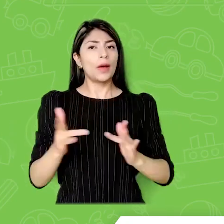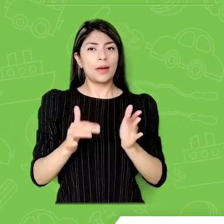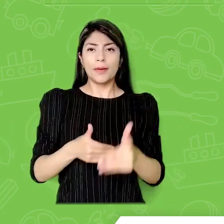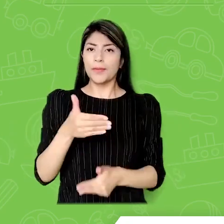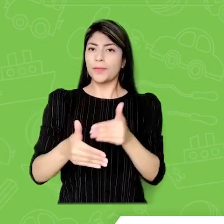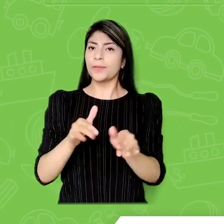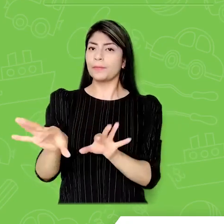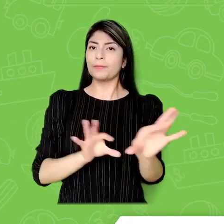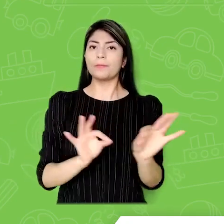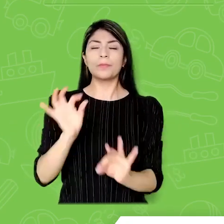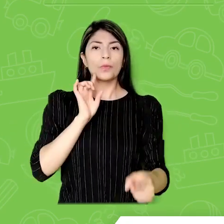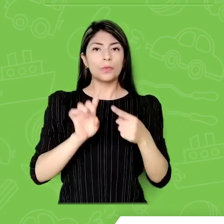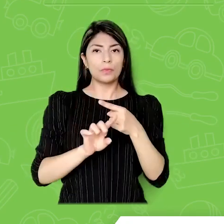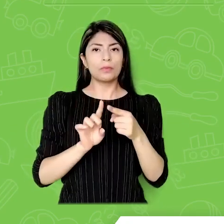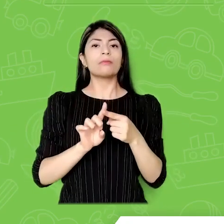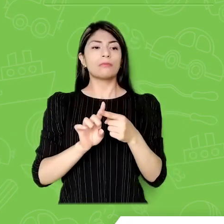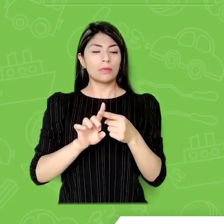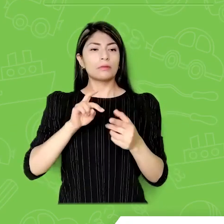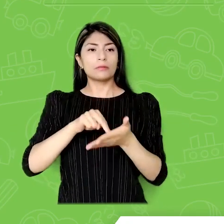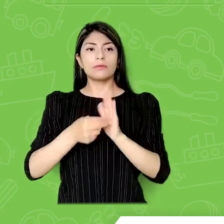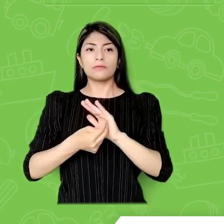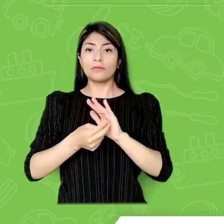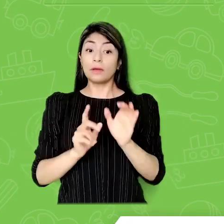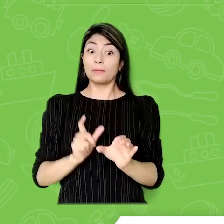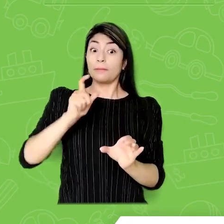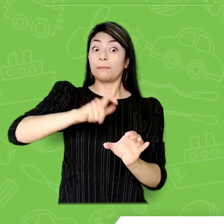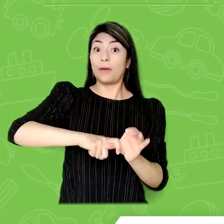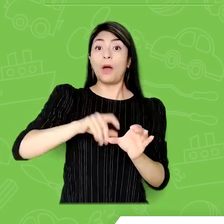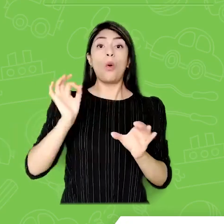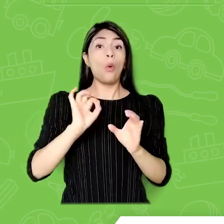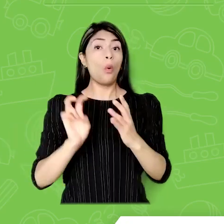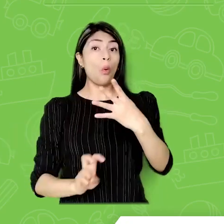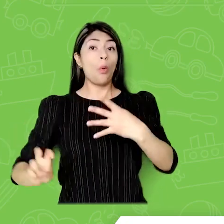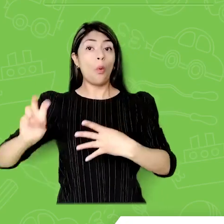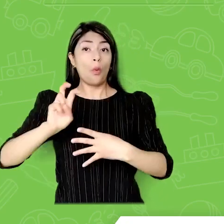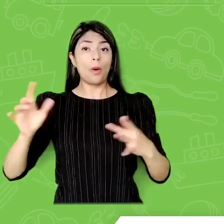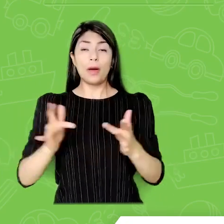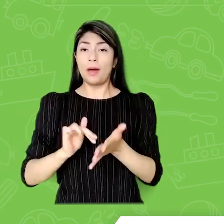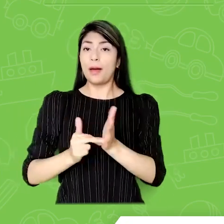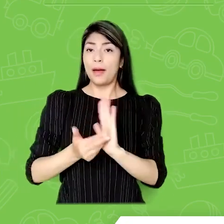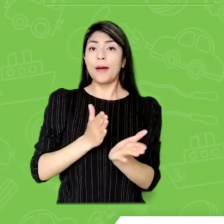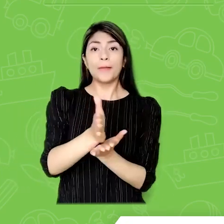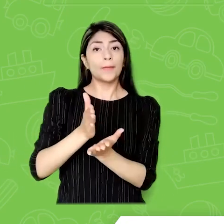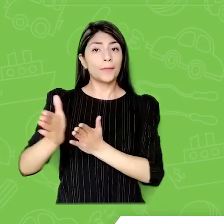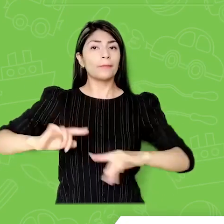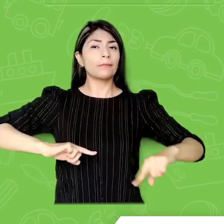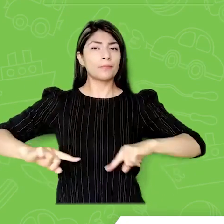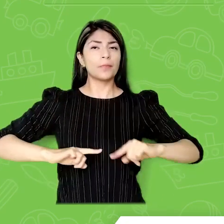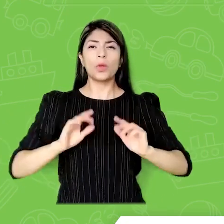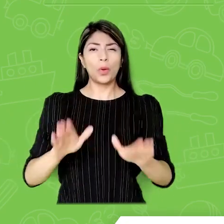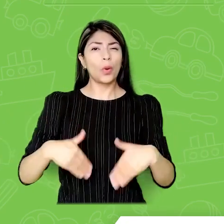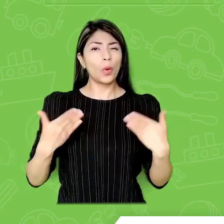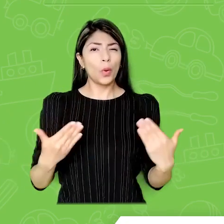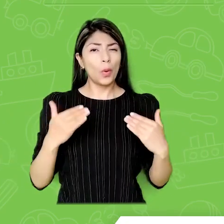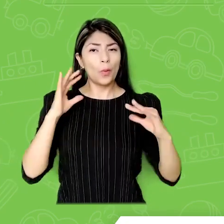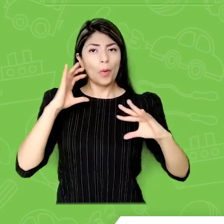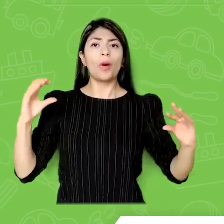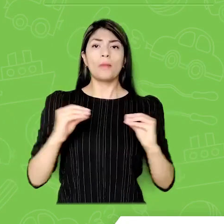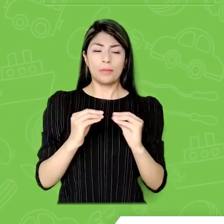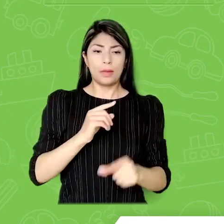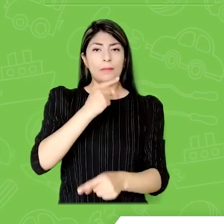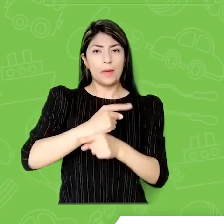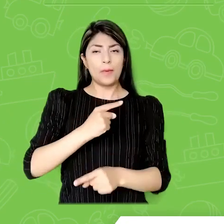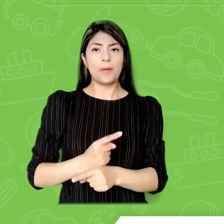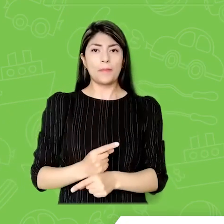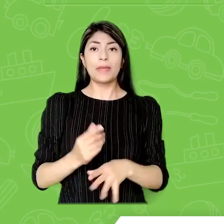procesos de selección para el ingreso y ascenso a los empleos públicos de carrera administrativa se realizará de acuerdo con los